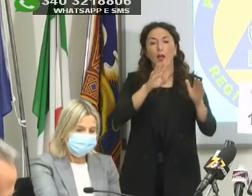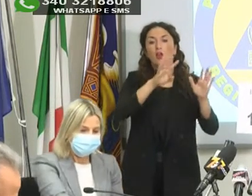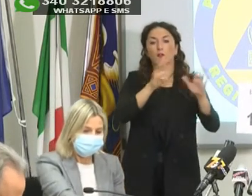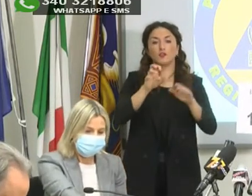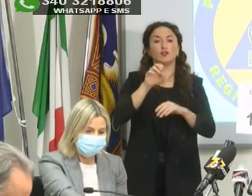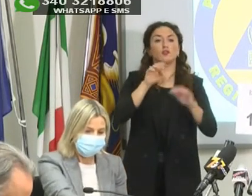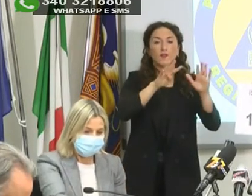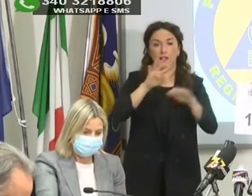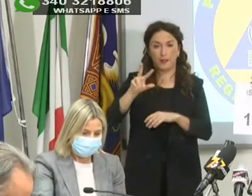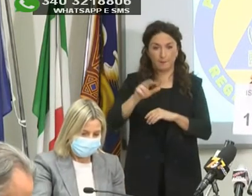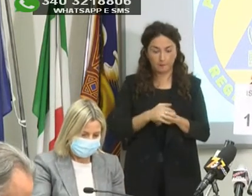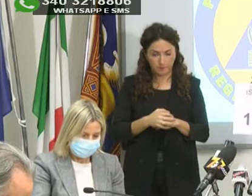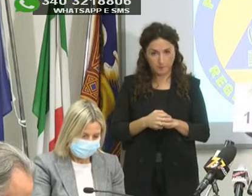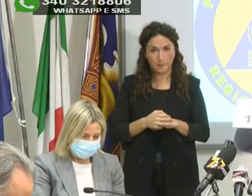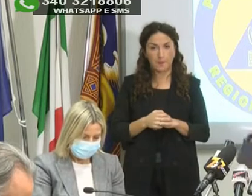15.993.